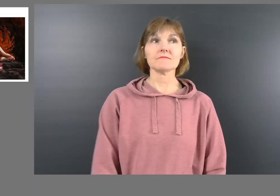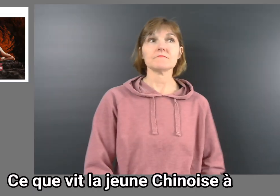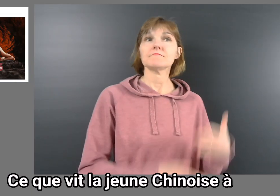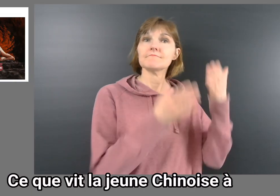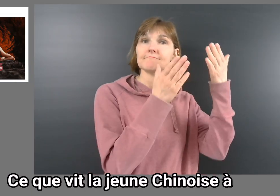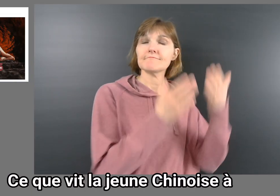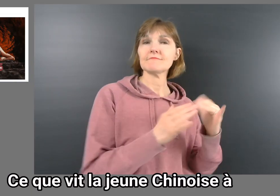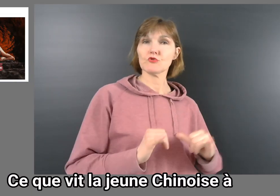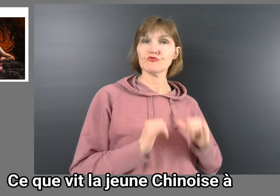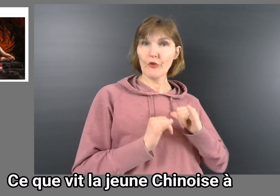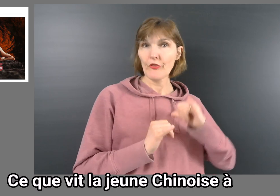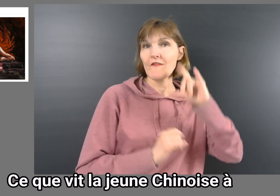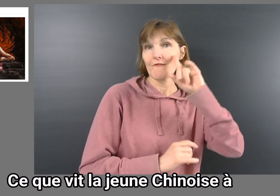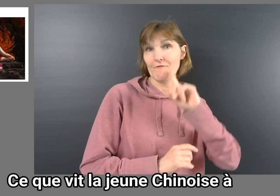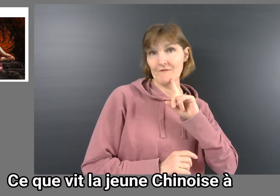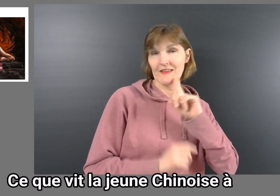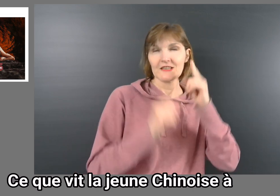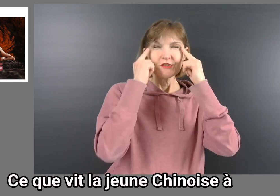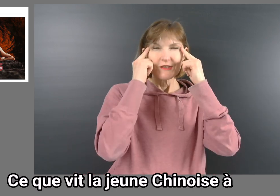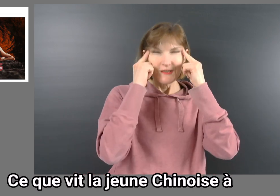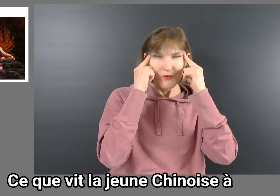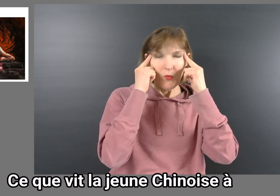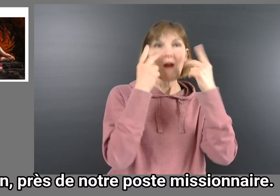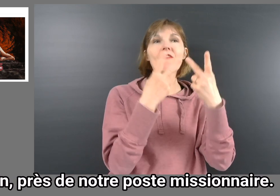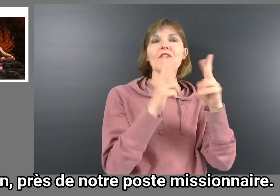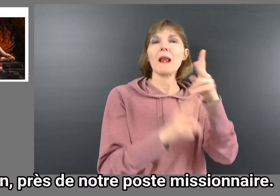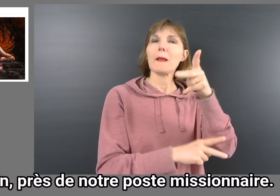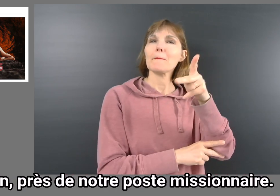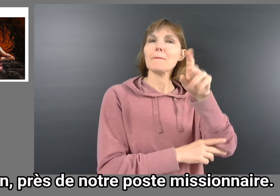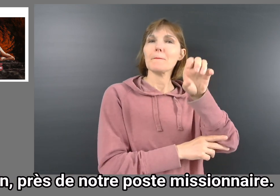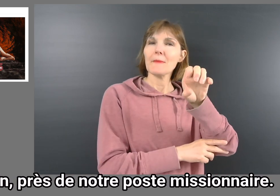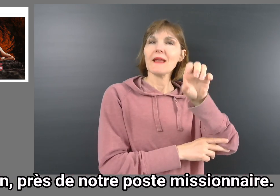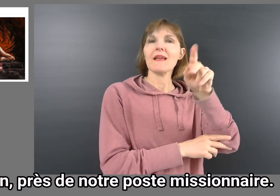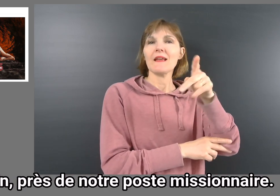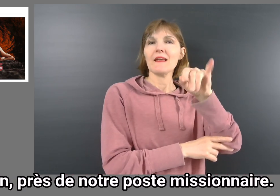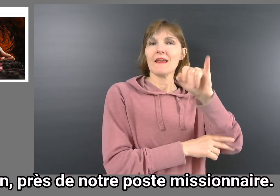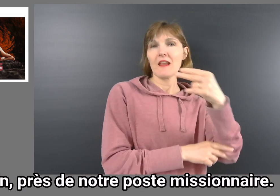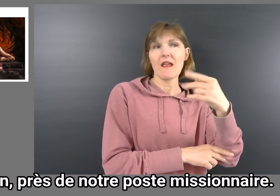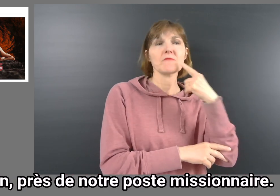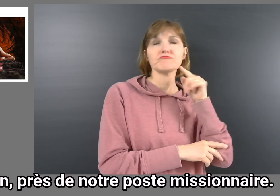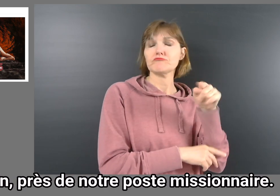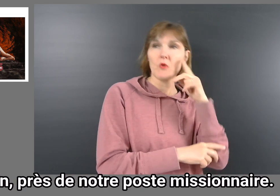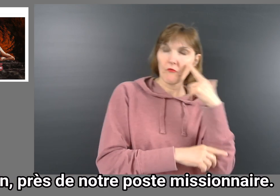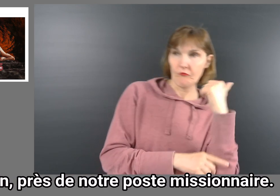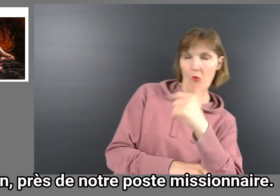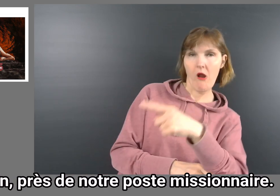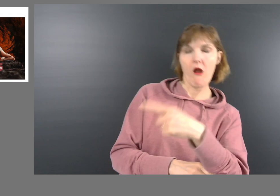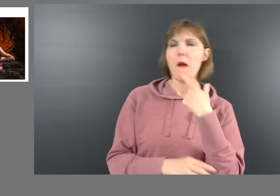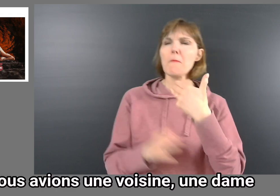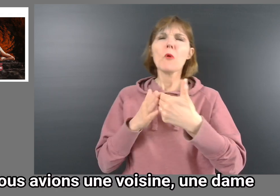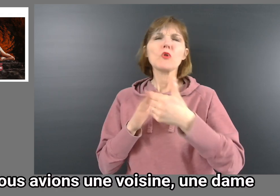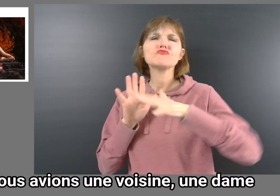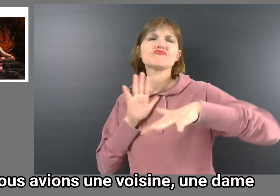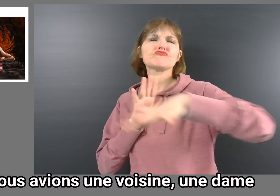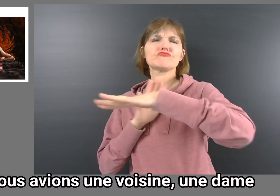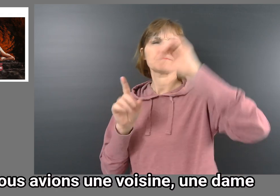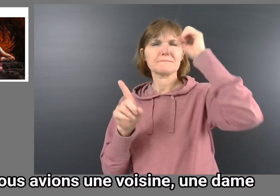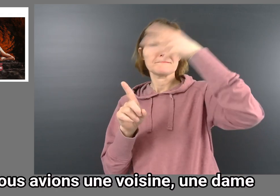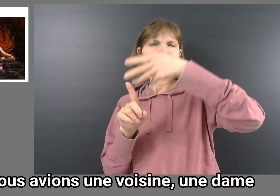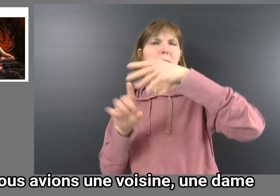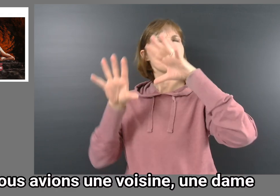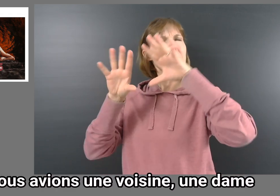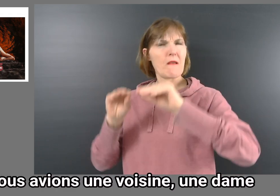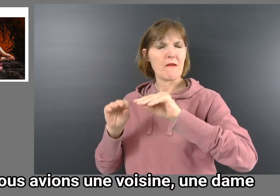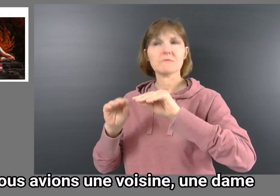Ce que vit la jeune Chinoise. À Pékin, près de notre poste missionnaire, nous avions une